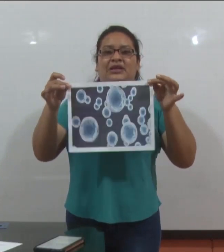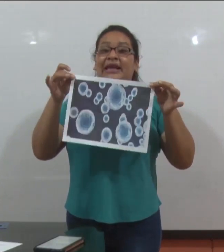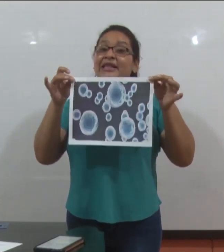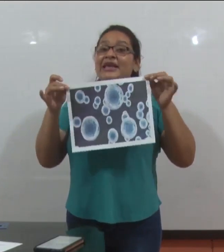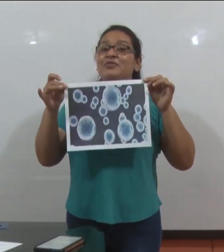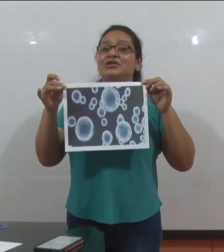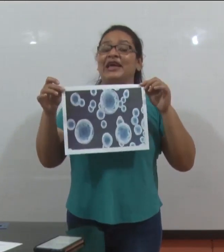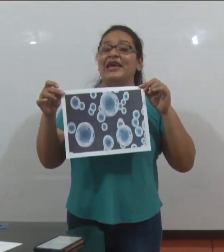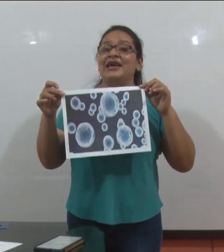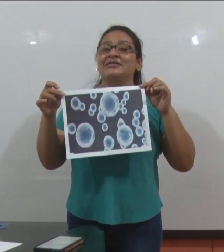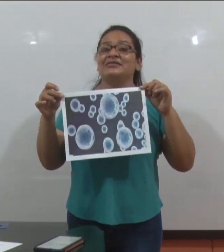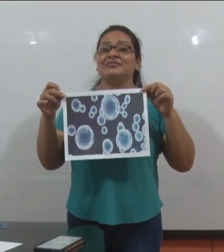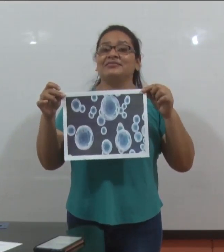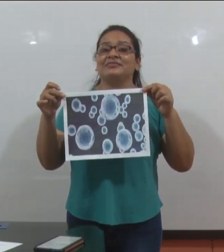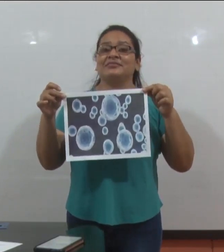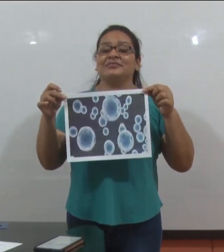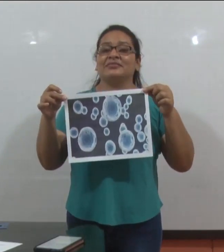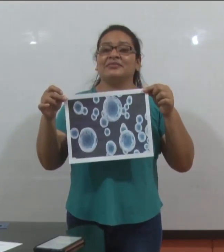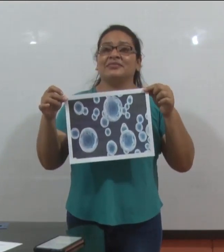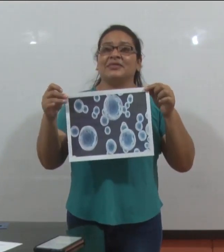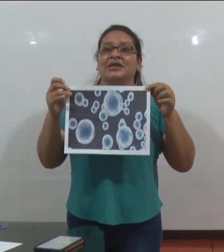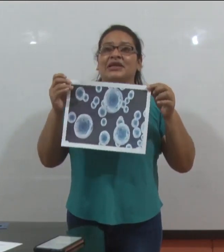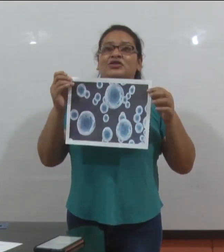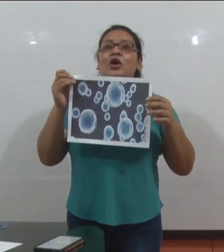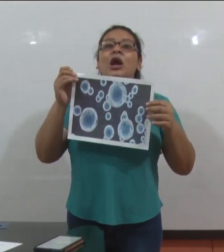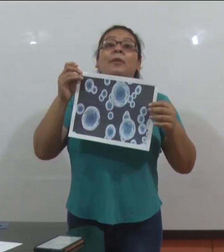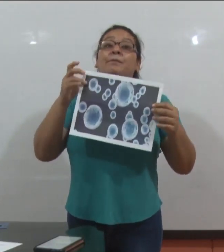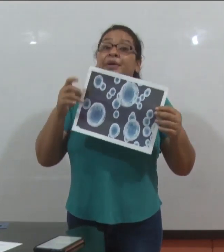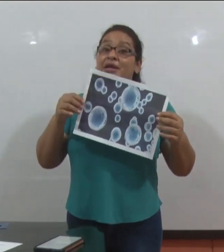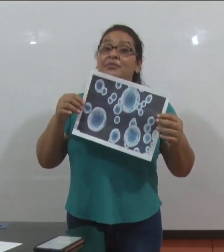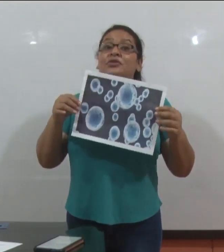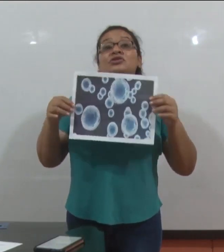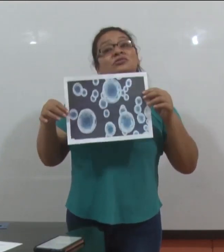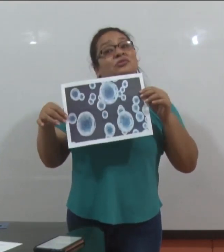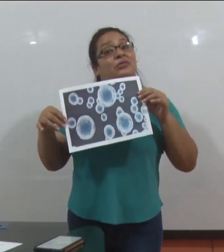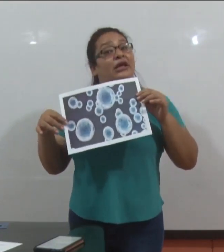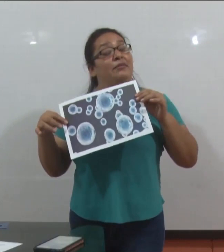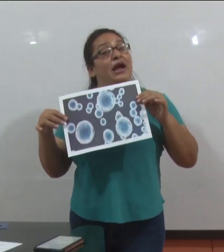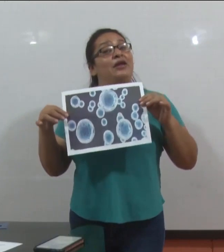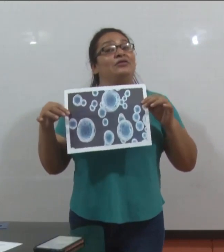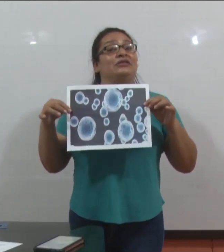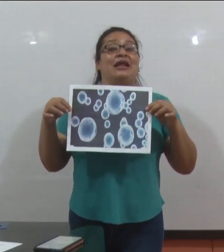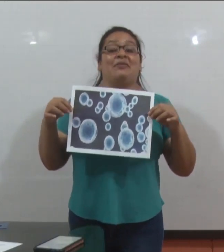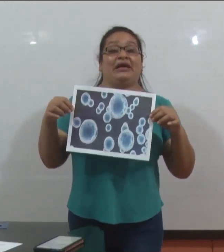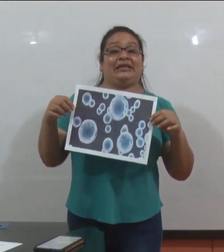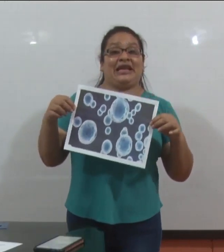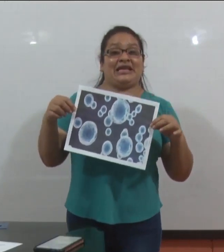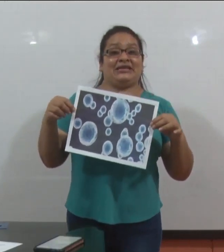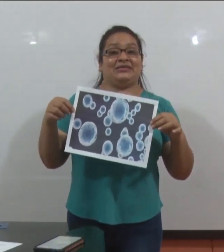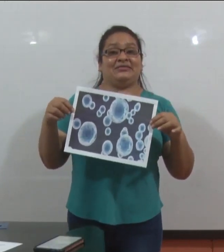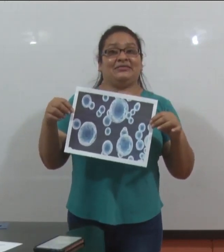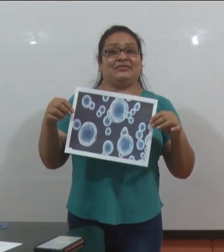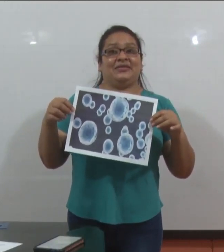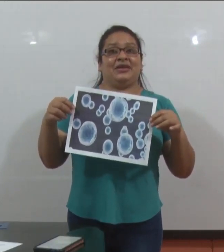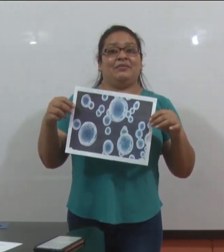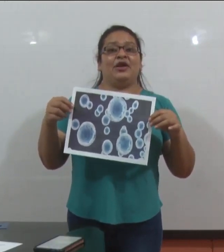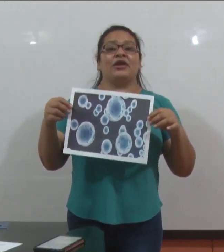¿Qué dijimos de ellas? Que son primos hermanos de las bacterias, pero que